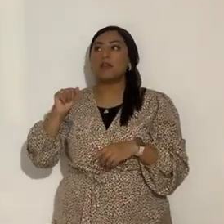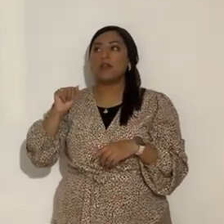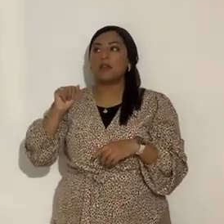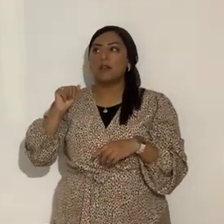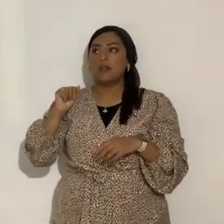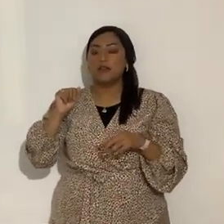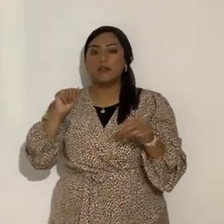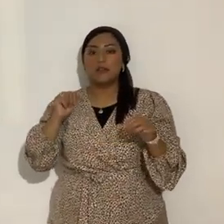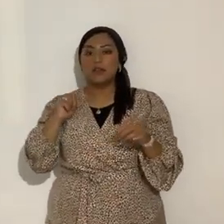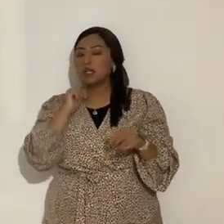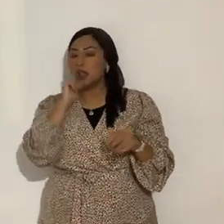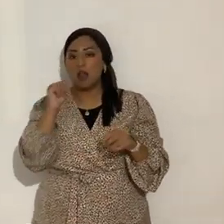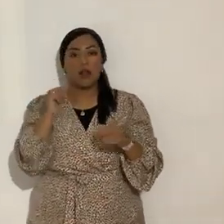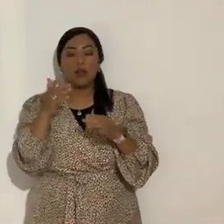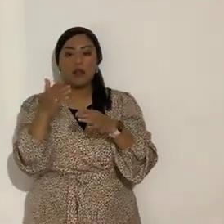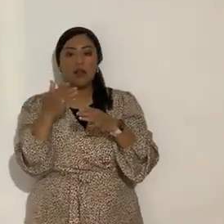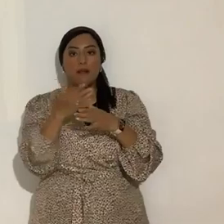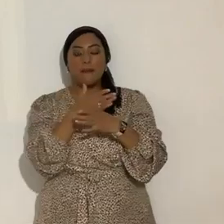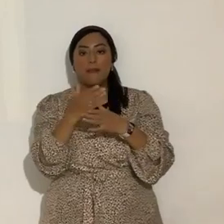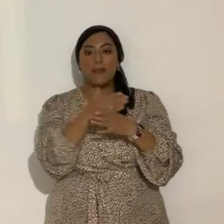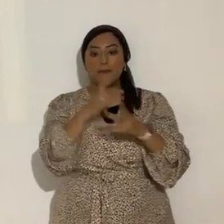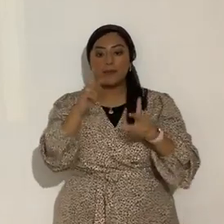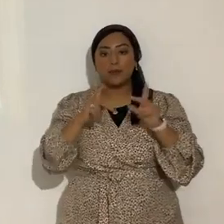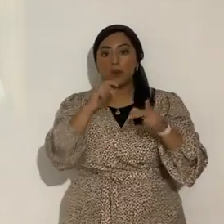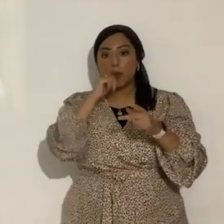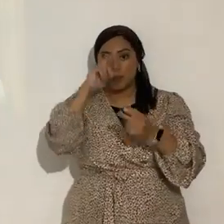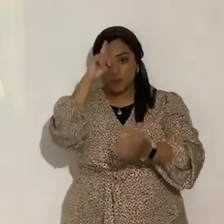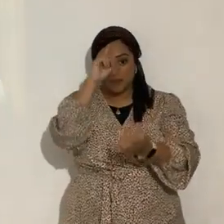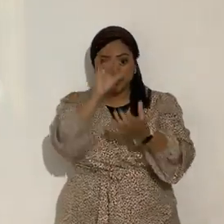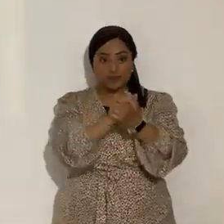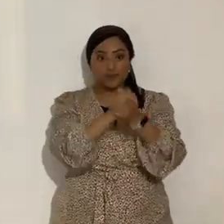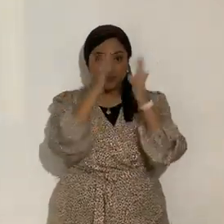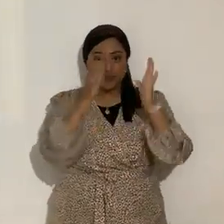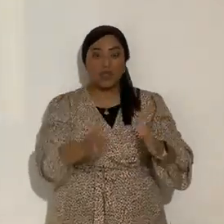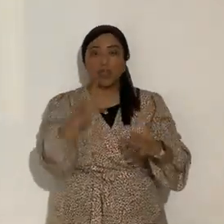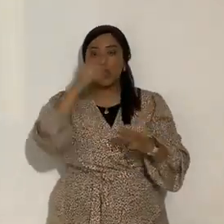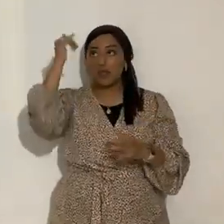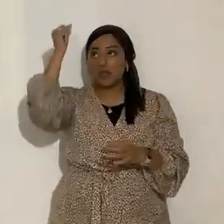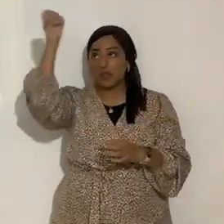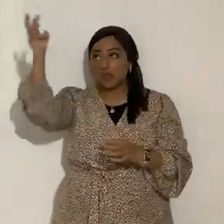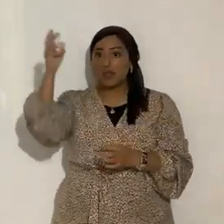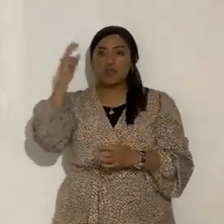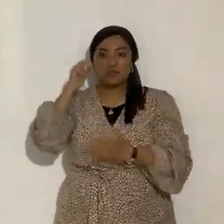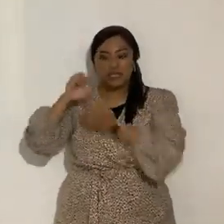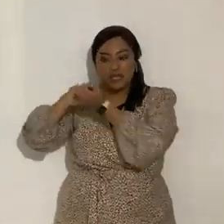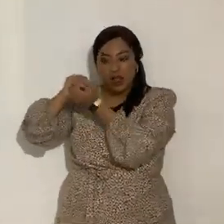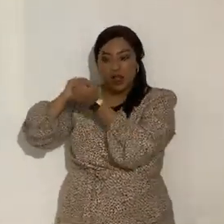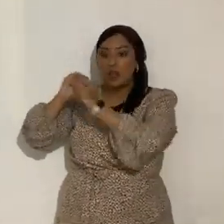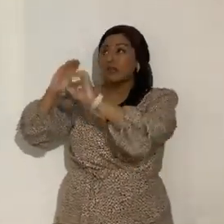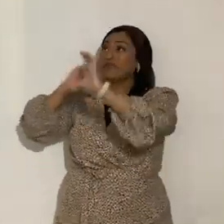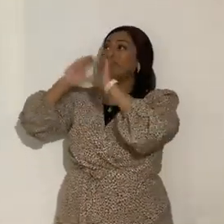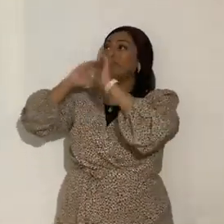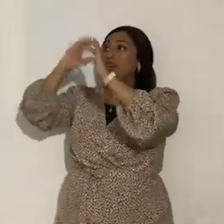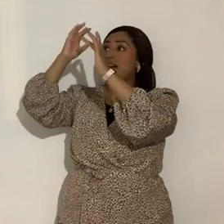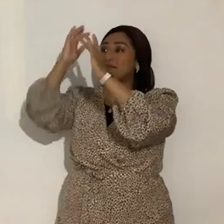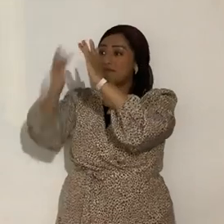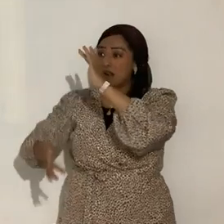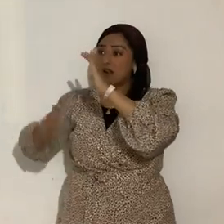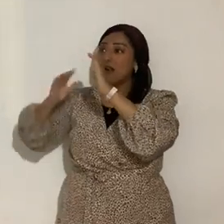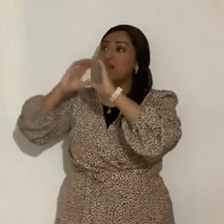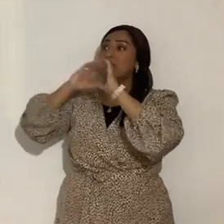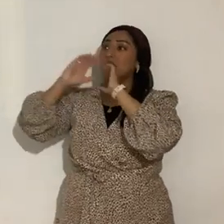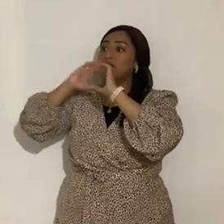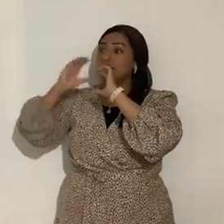comunicación. Bueno, eso no debe de haber entre los que se dicen creyentes y el Todopoderoso, porque eso de que de repente no era de